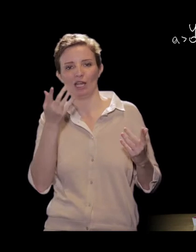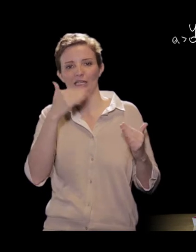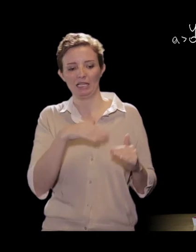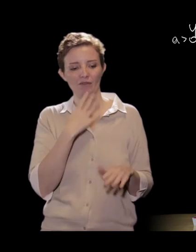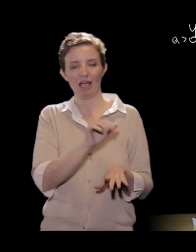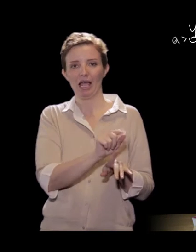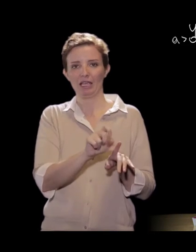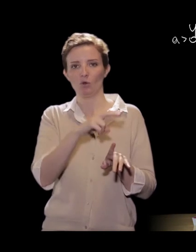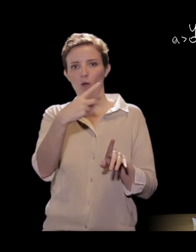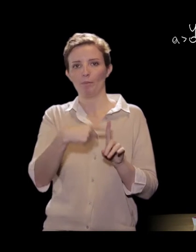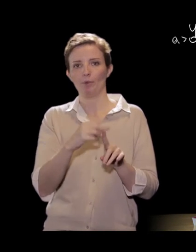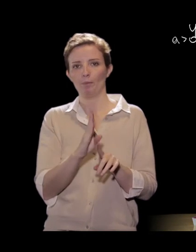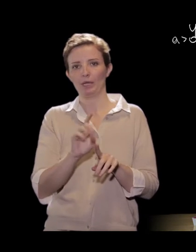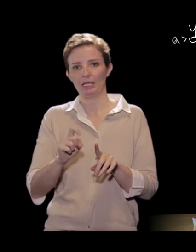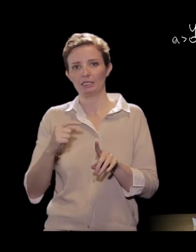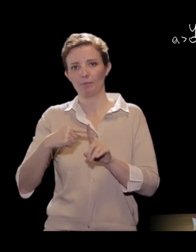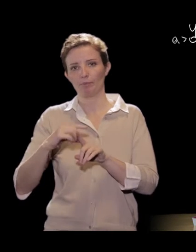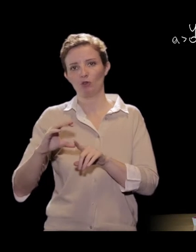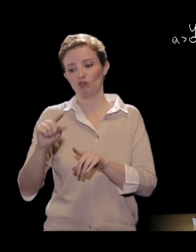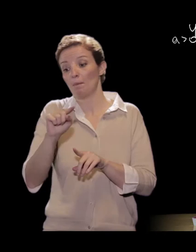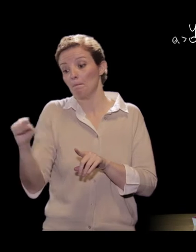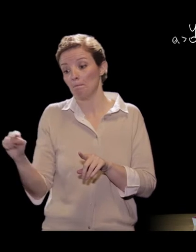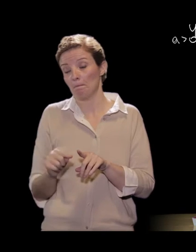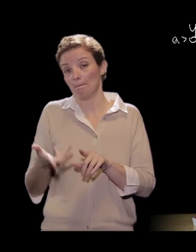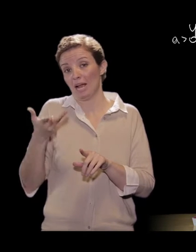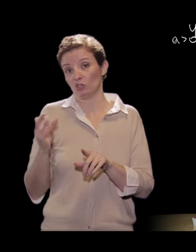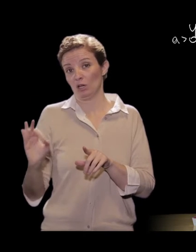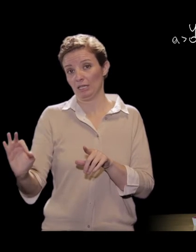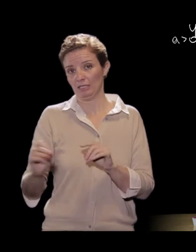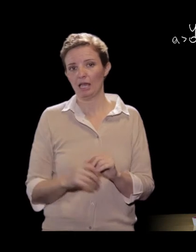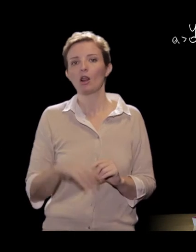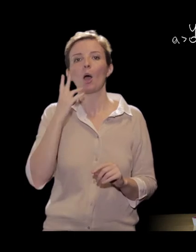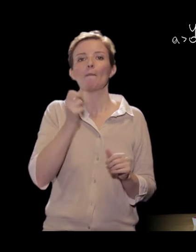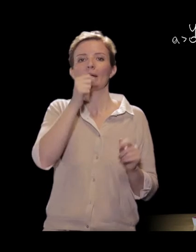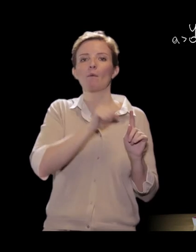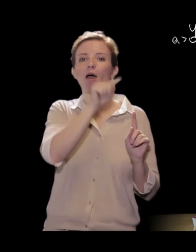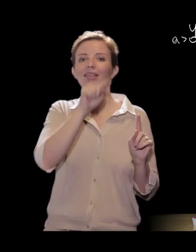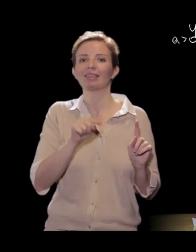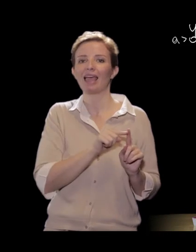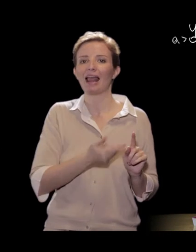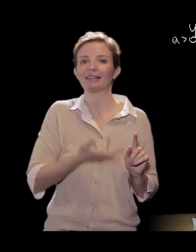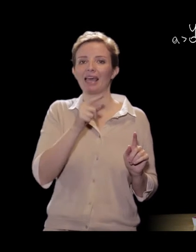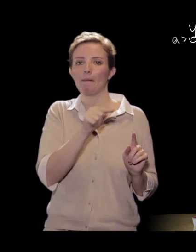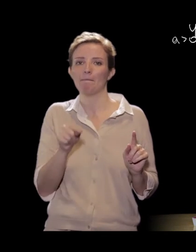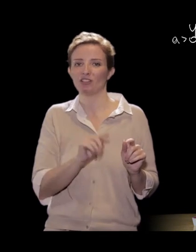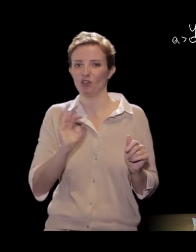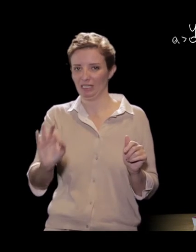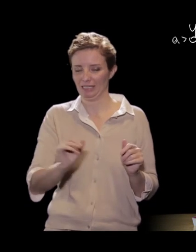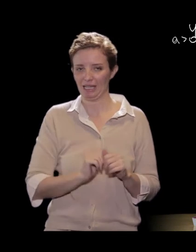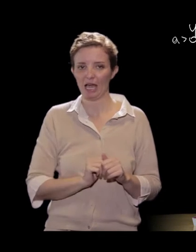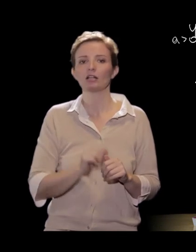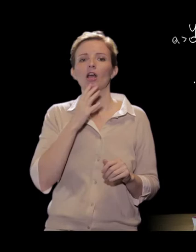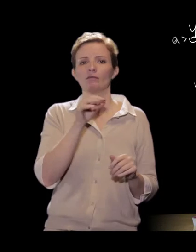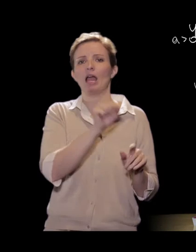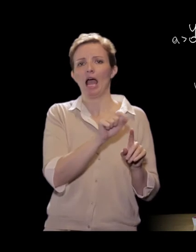BX + C Mag 0 vediamo il primo caso Delta Mag 0 Delta Mag 0 a